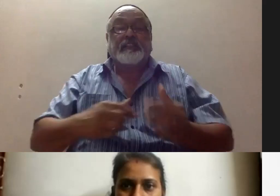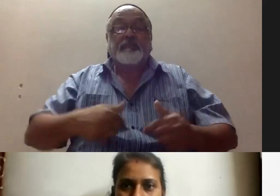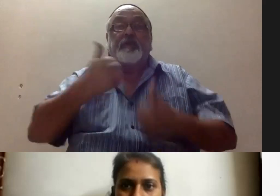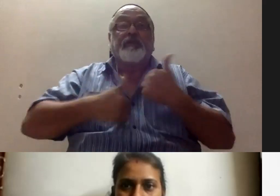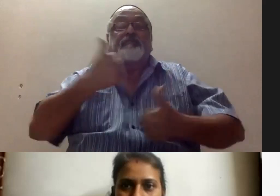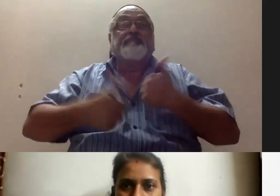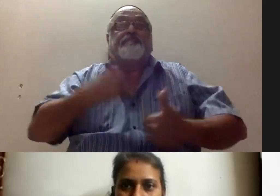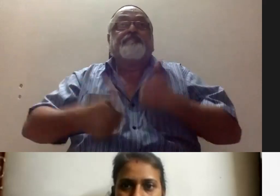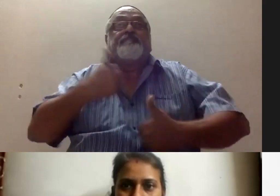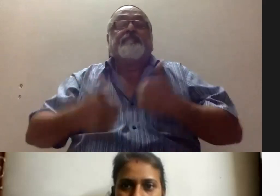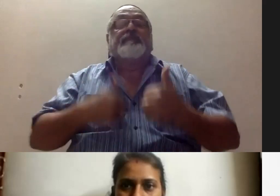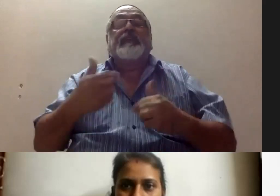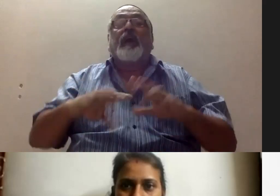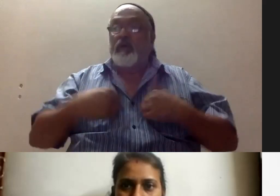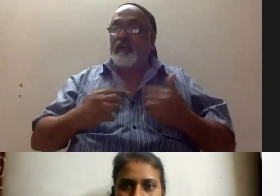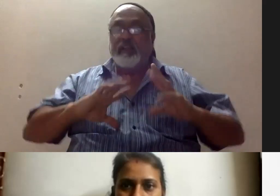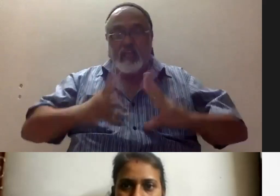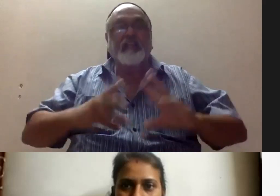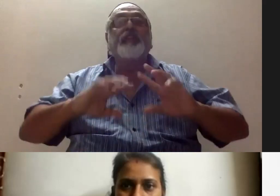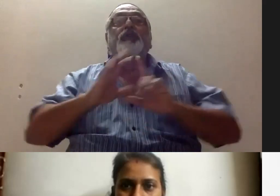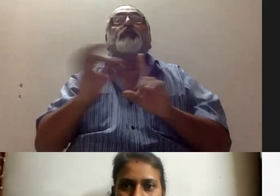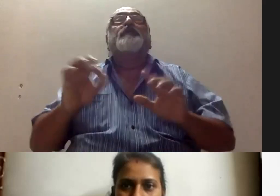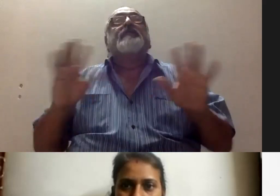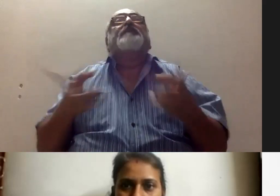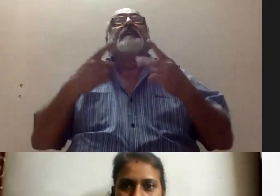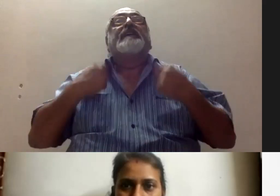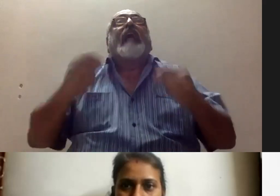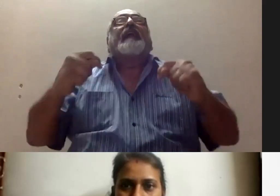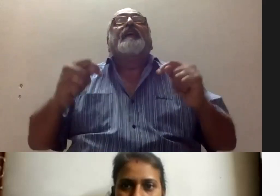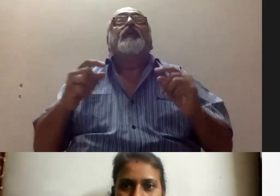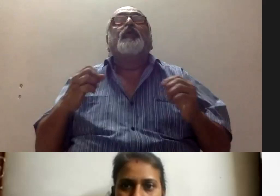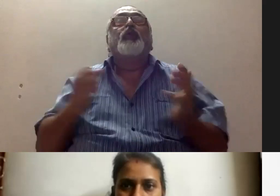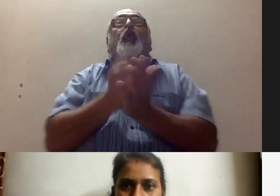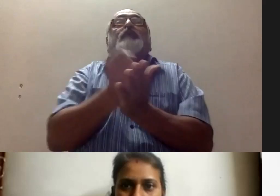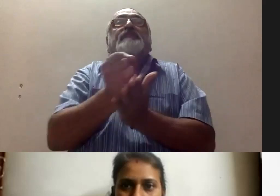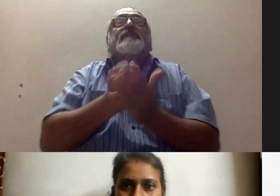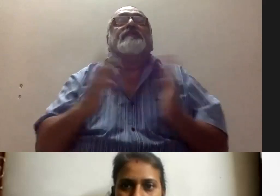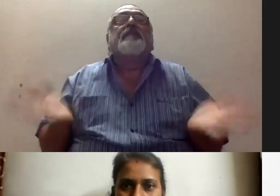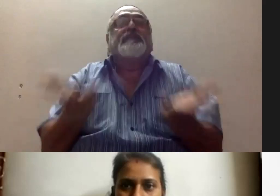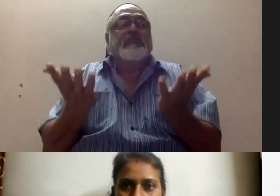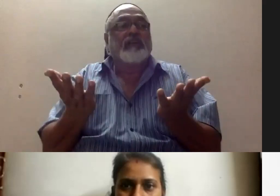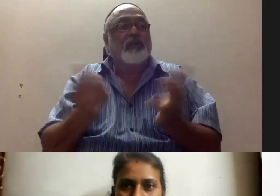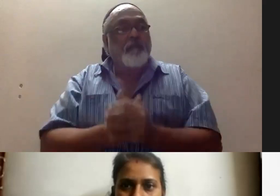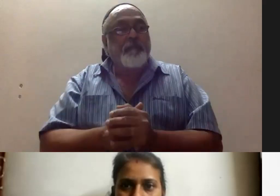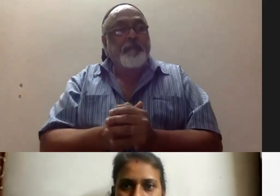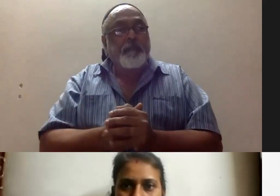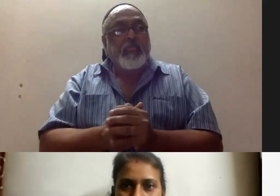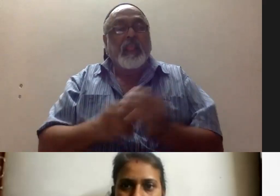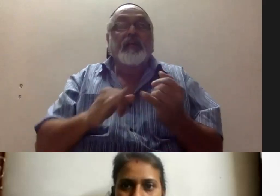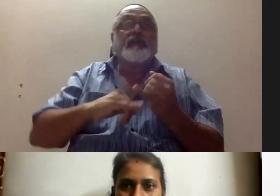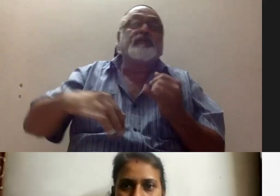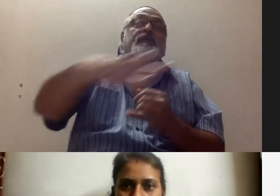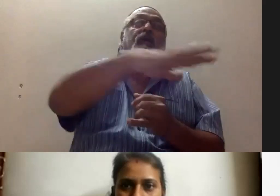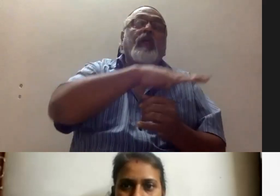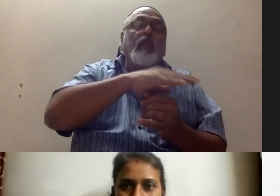मिलेगा कि क्यों ना हम कुछ ट्राई करें। और रहा बात हम लोगों की संस्था सिर्फ EDP करके छोड़ती नहीं है, हम